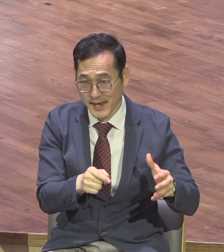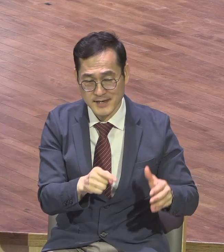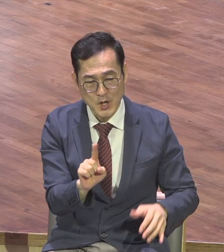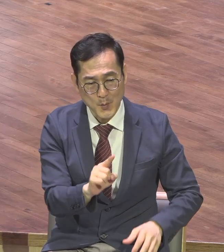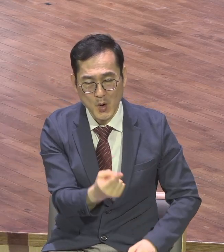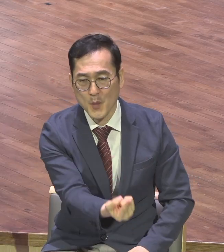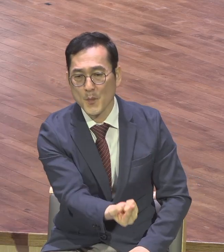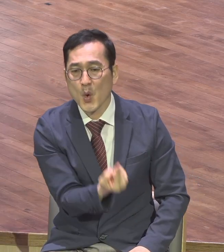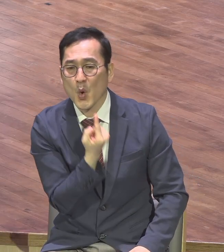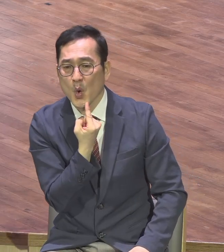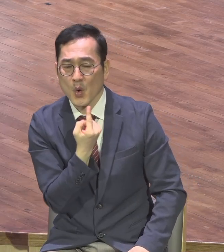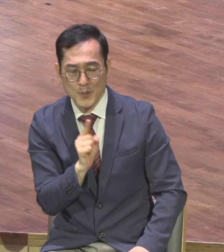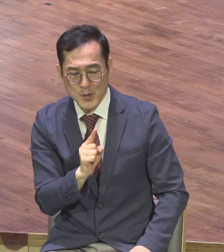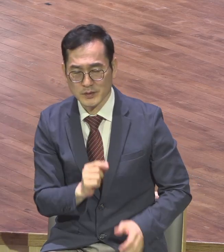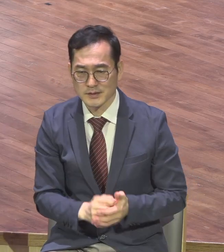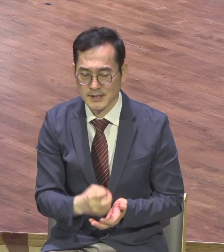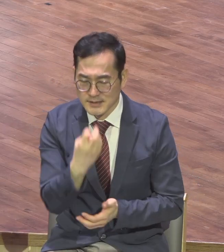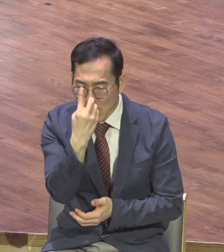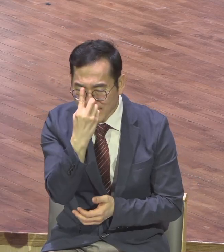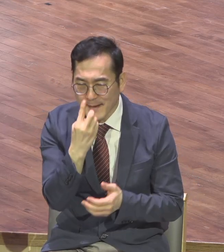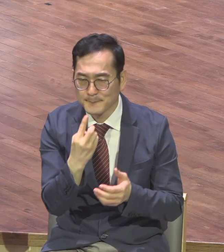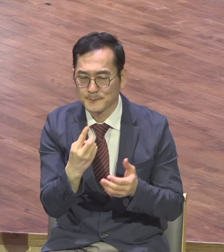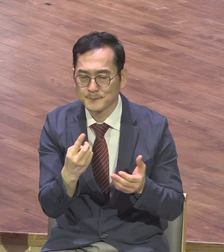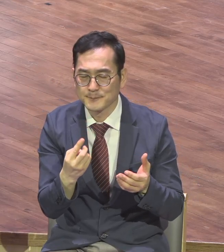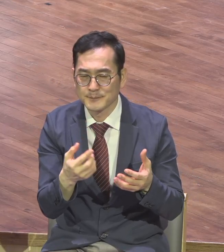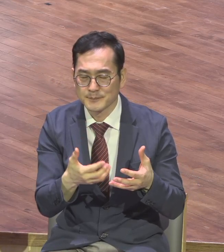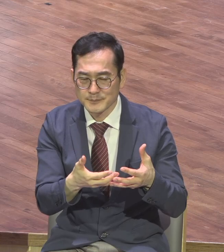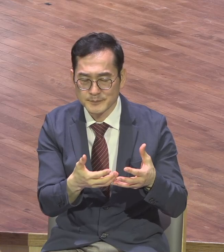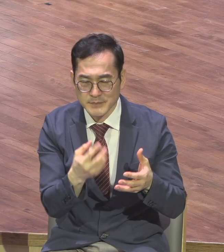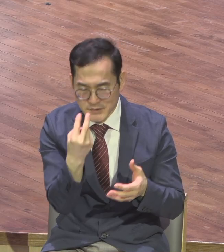보고를 받았습니다. 제가 청년회 특강을 하면서